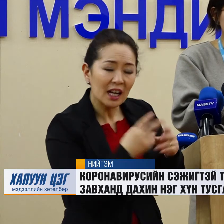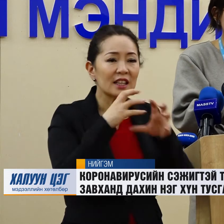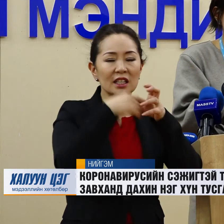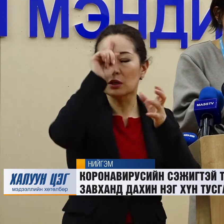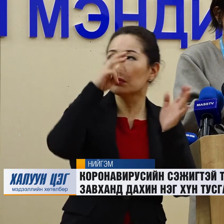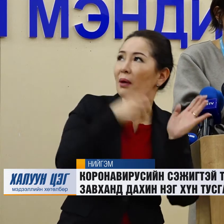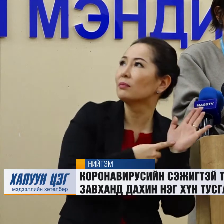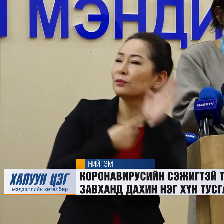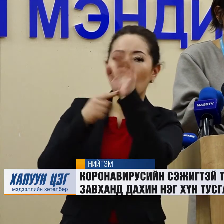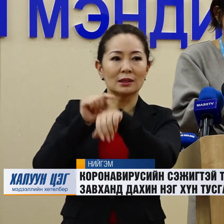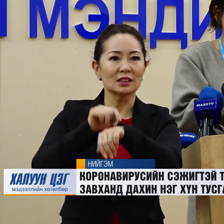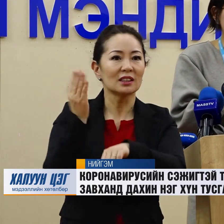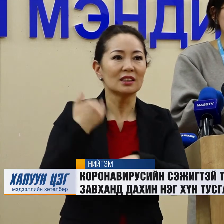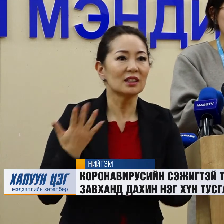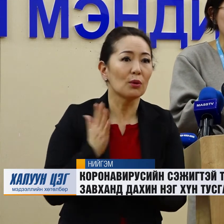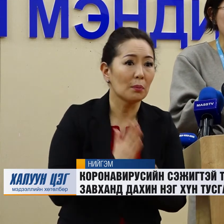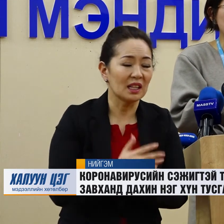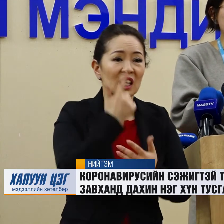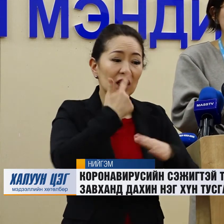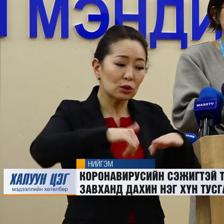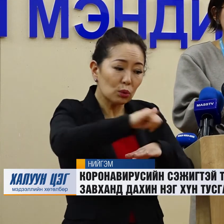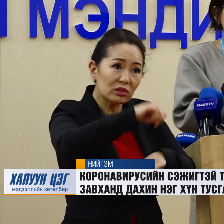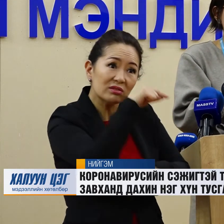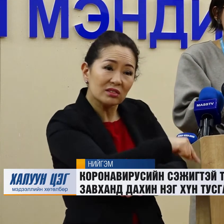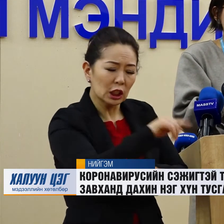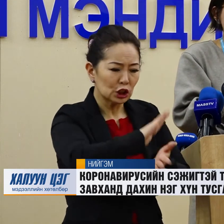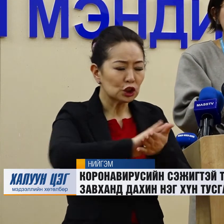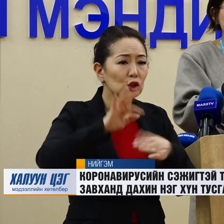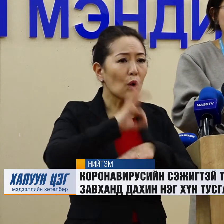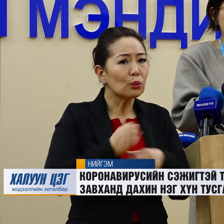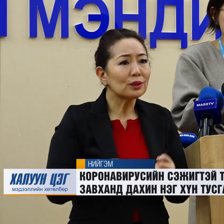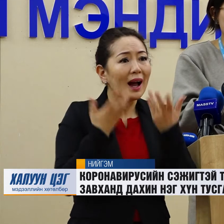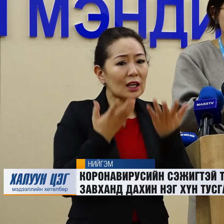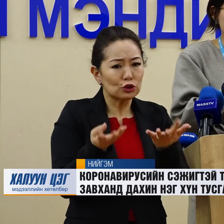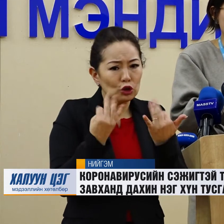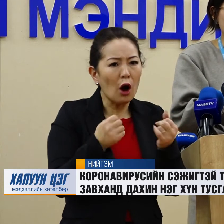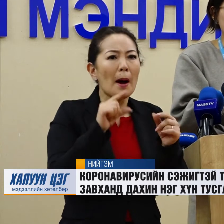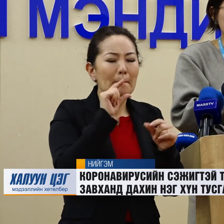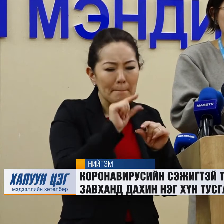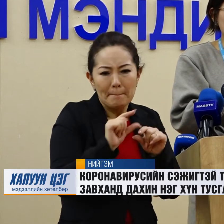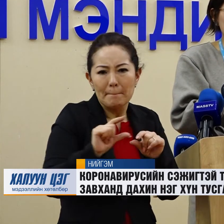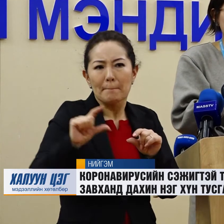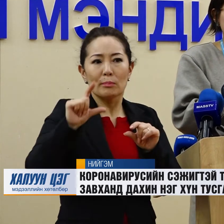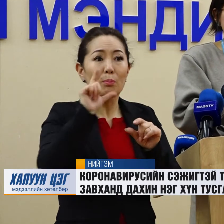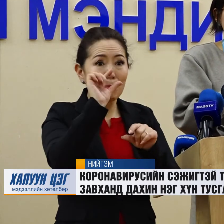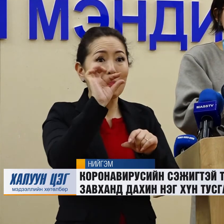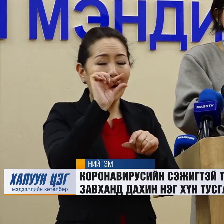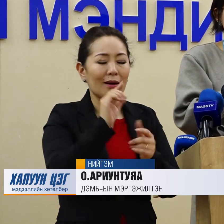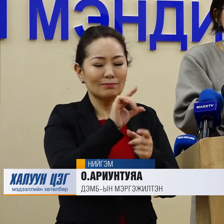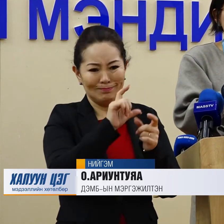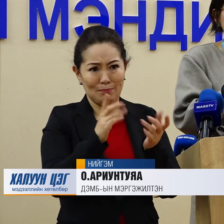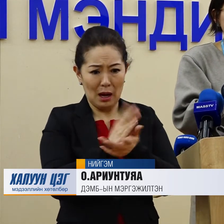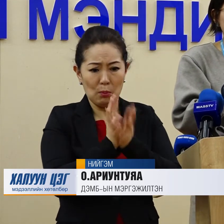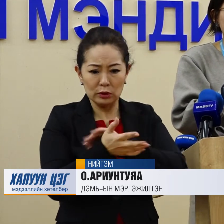тараахан ирүүлээгүй байна. Хятад улсад одоо шинэ тохиолдлын тоо багасж байгаач бусад улсуудад тархвар